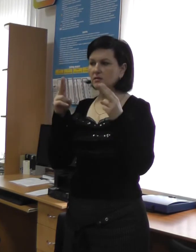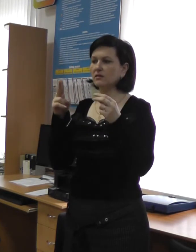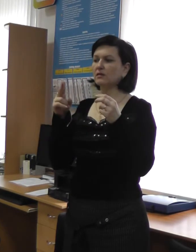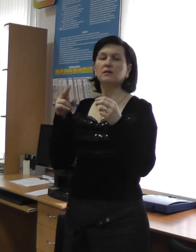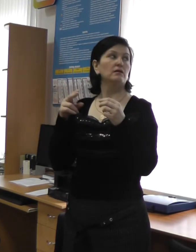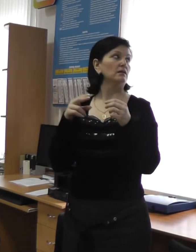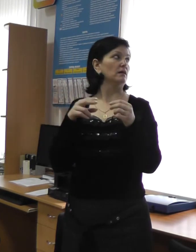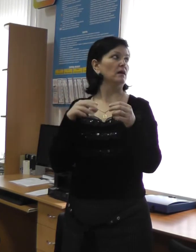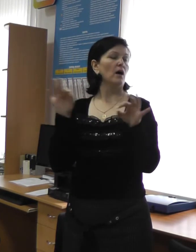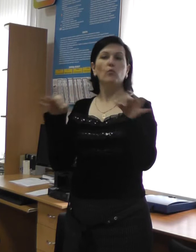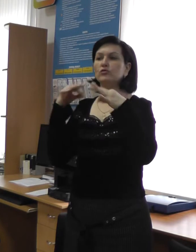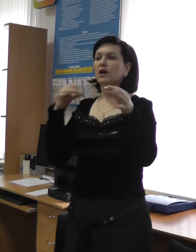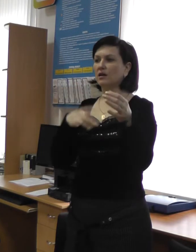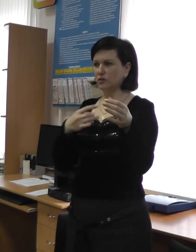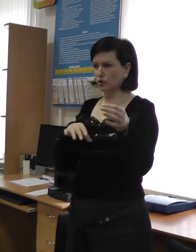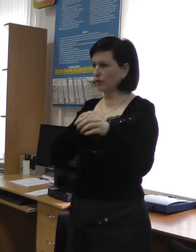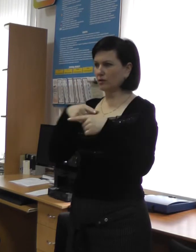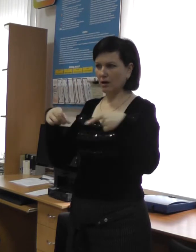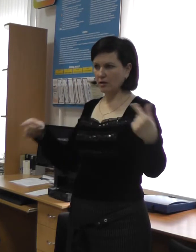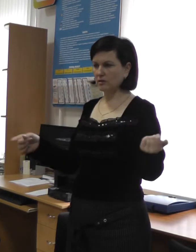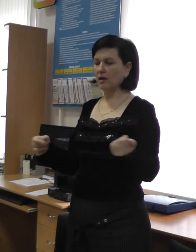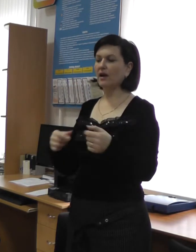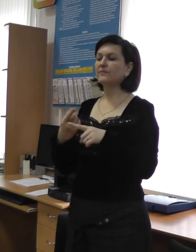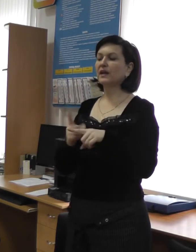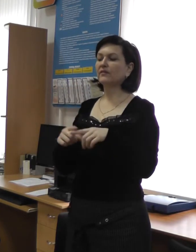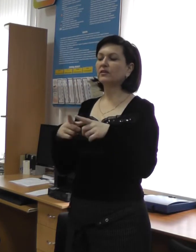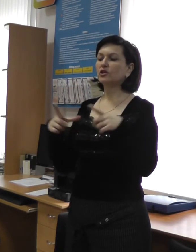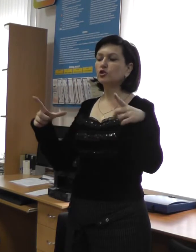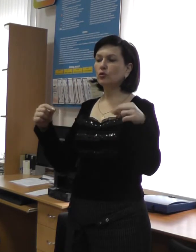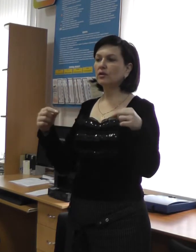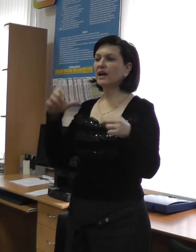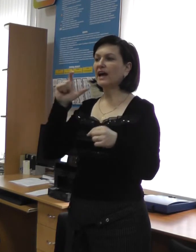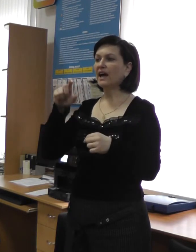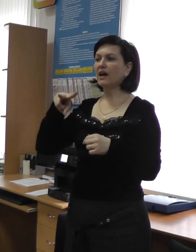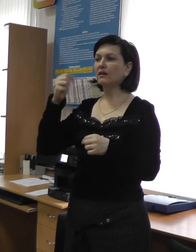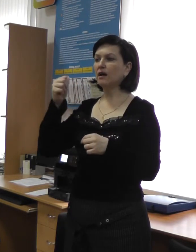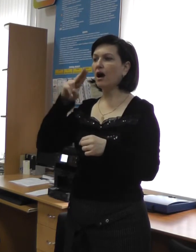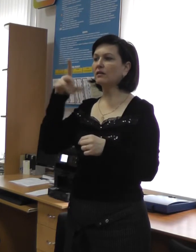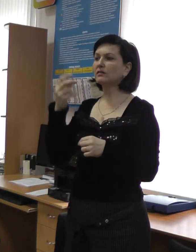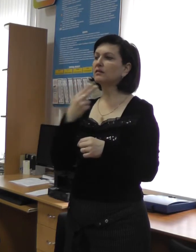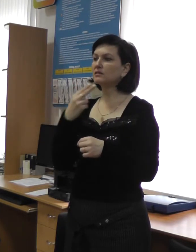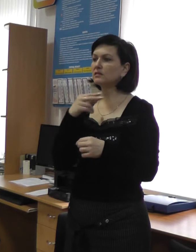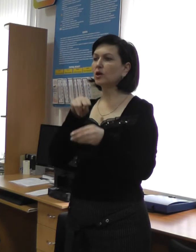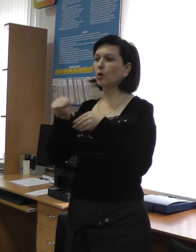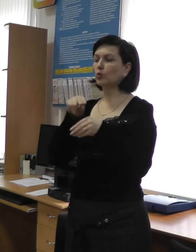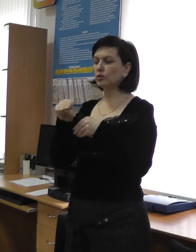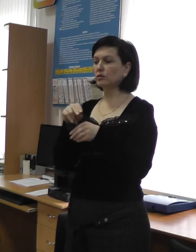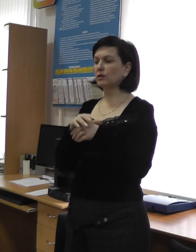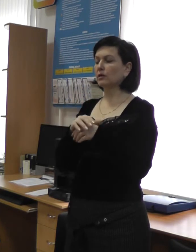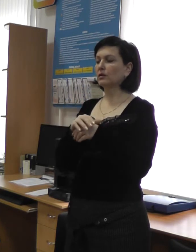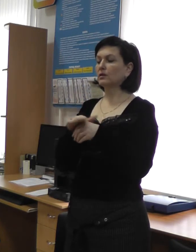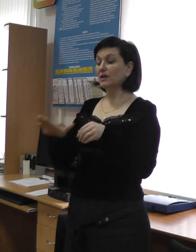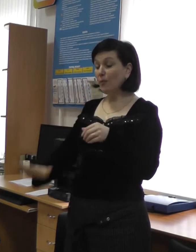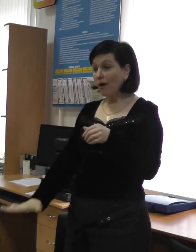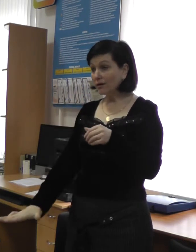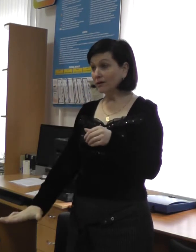лиры, живописи и театрального искусства. В этой школе изучают язык Эллады и юноши, и девушки, и совсем